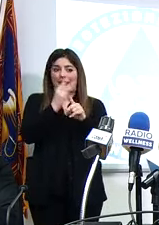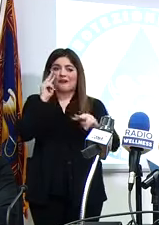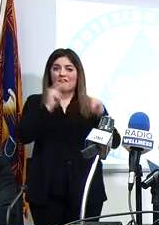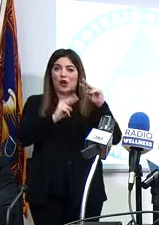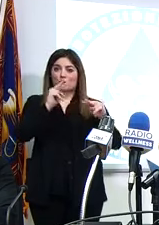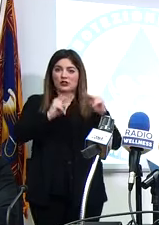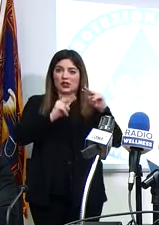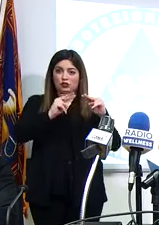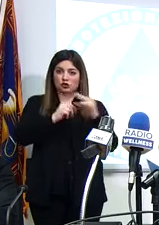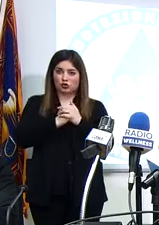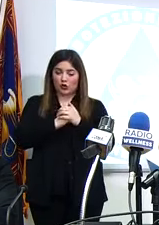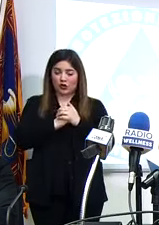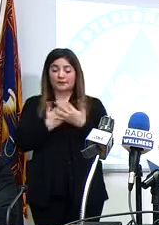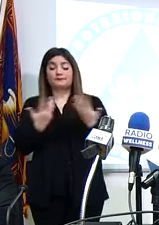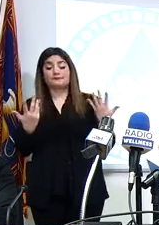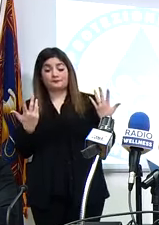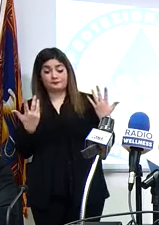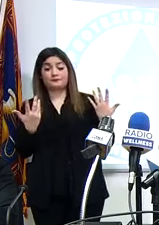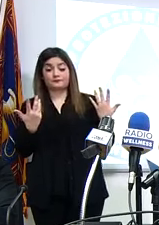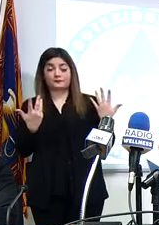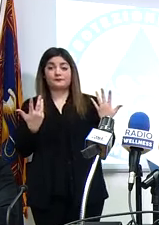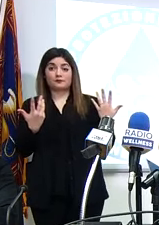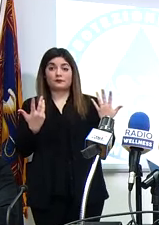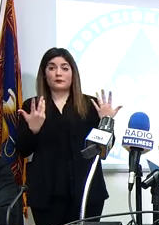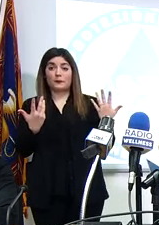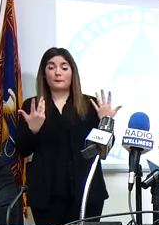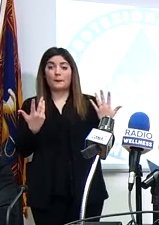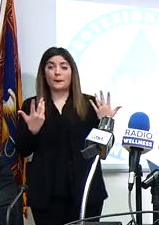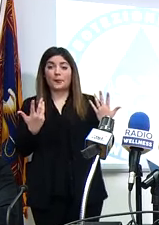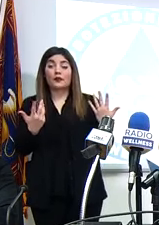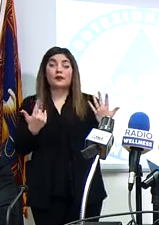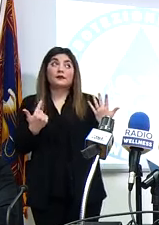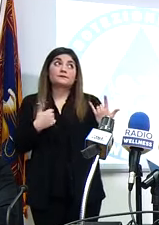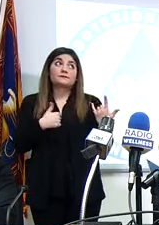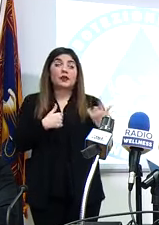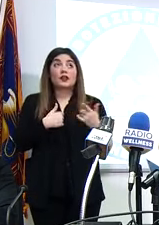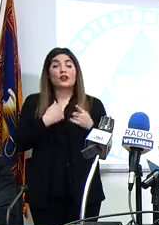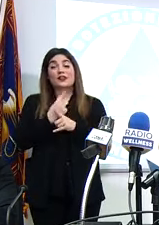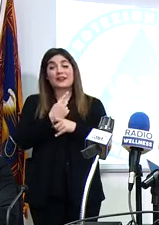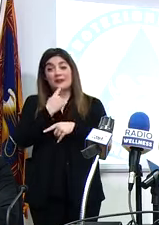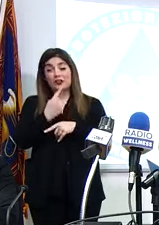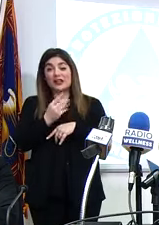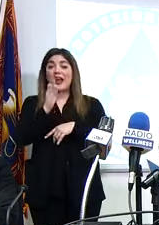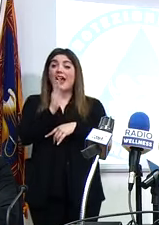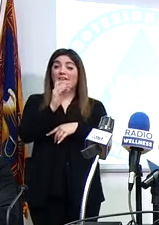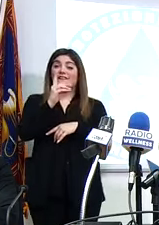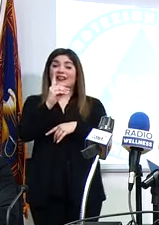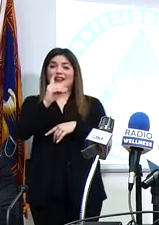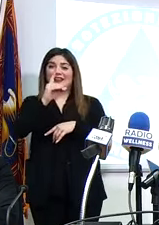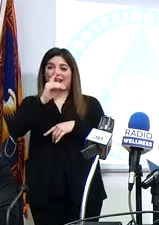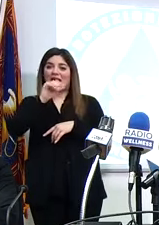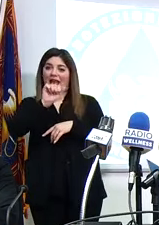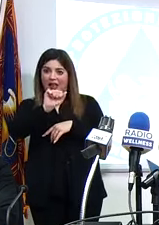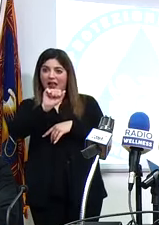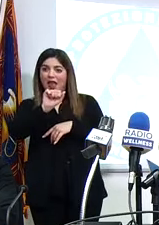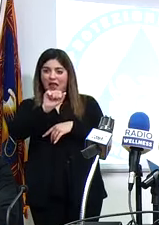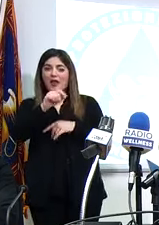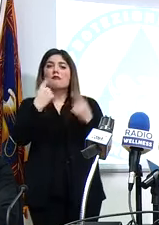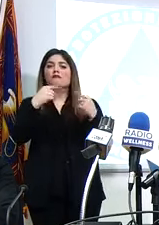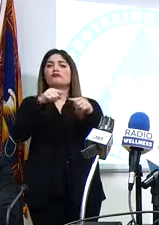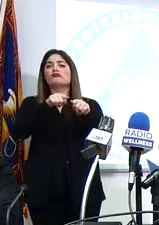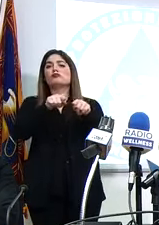giorni. E sì, HMP la prende in visione. Devo dire che l'FDA, che è l'altro ente, è bene